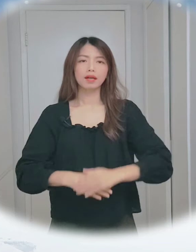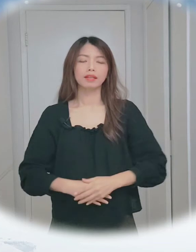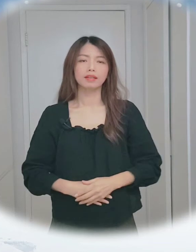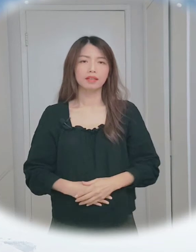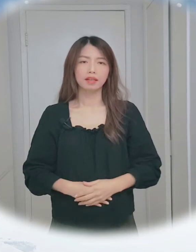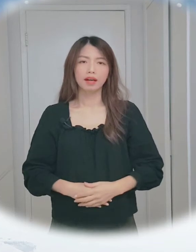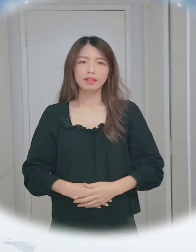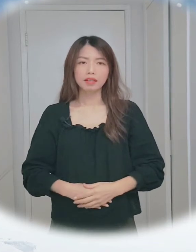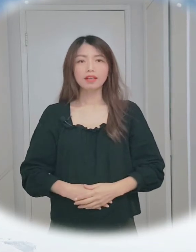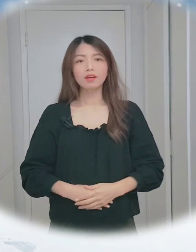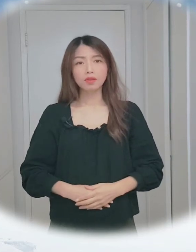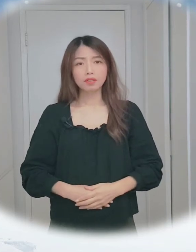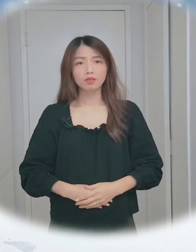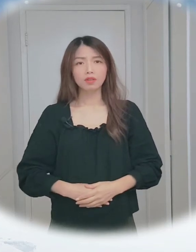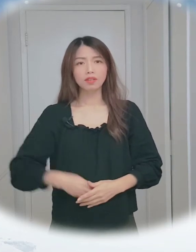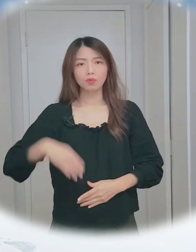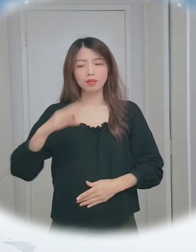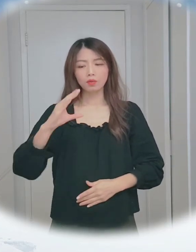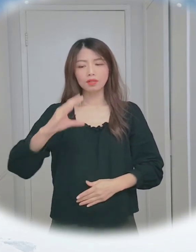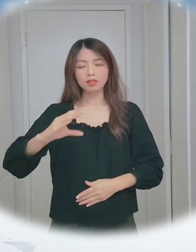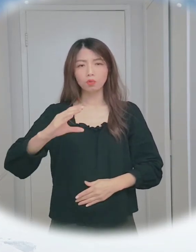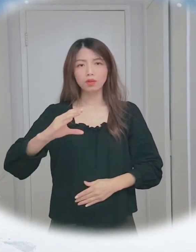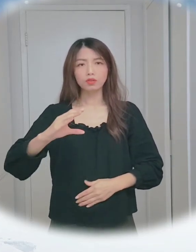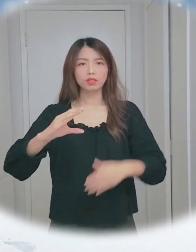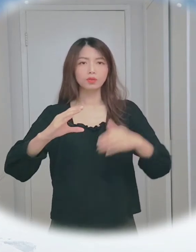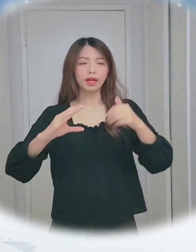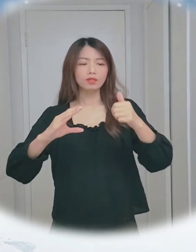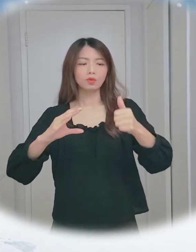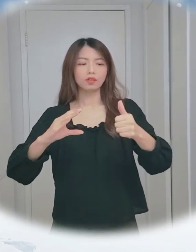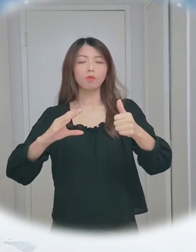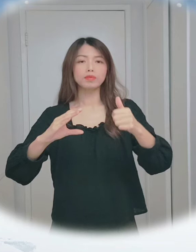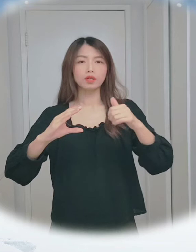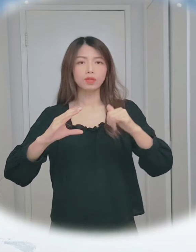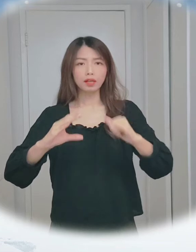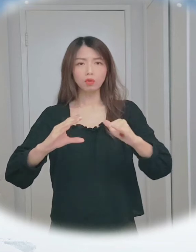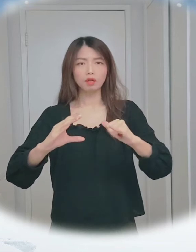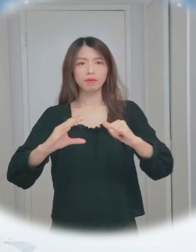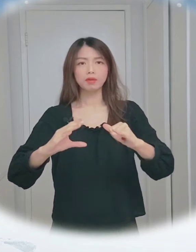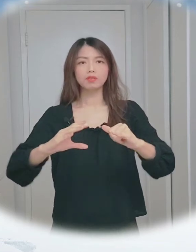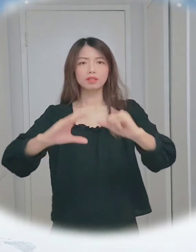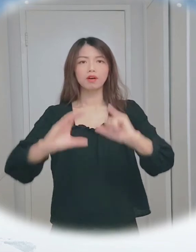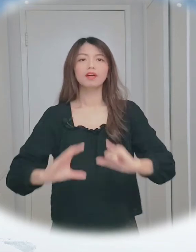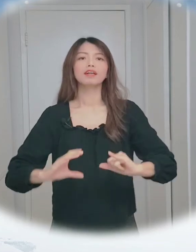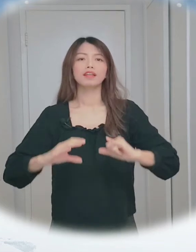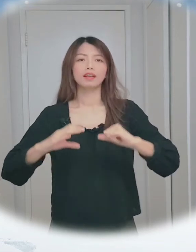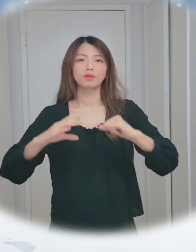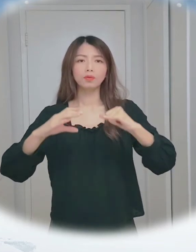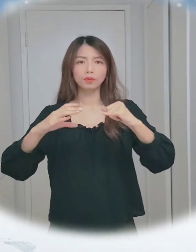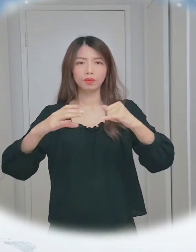온 세상 가득히 세상이라고 하는 뜻의 수어는 왼손은 살짝 고무를 해주시고 다른 손은 엄지하고 새끼손가락만 펴주셔서